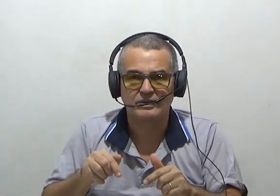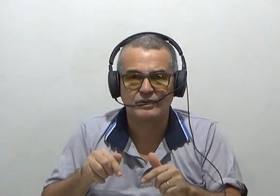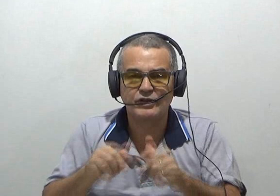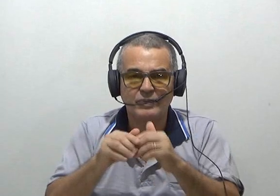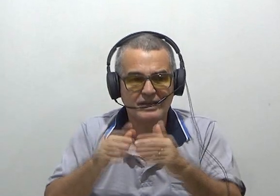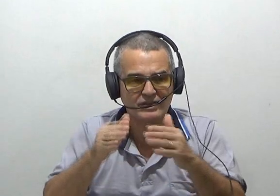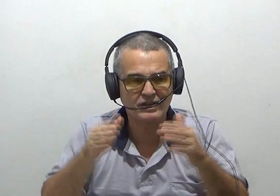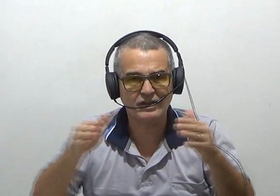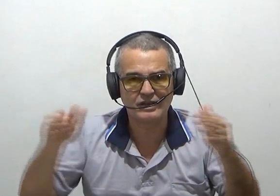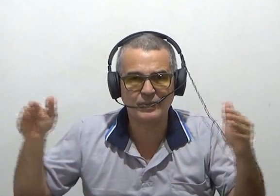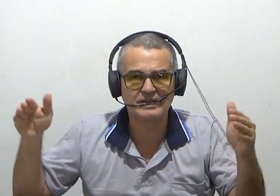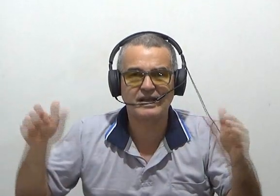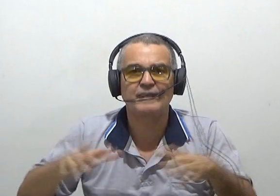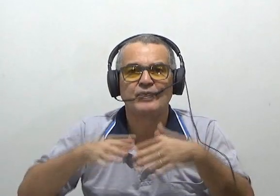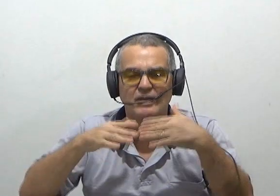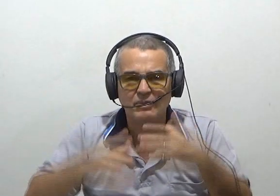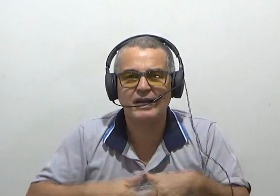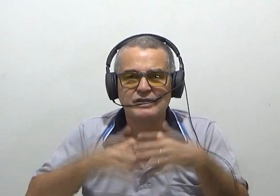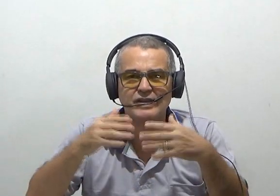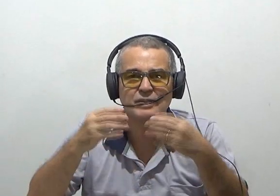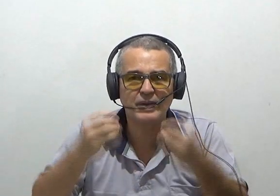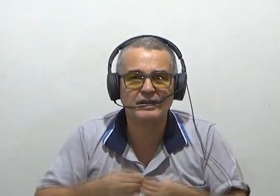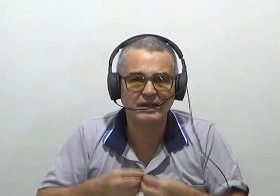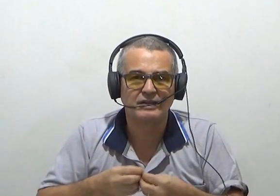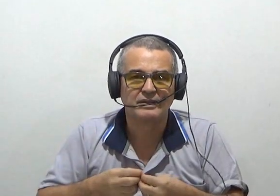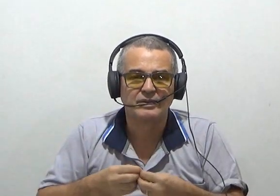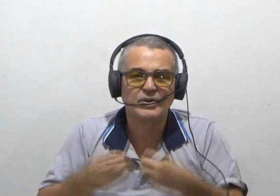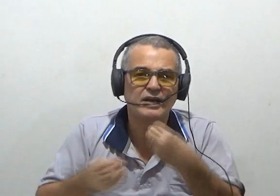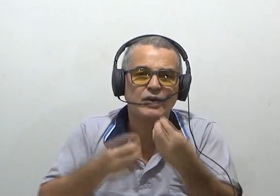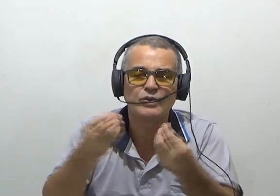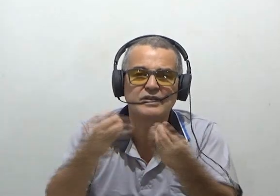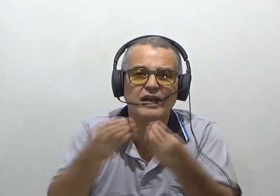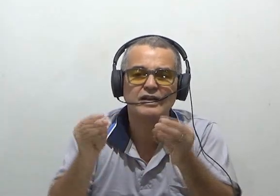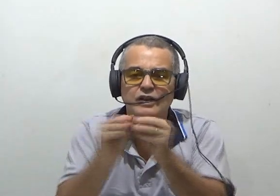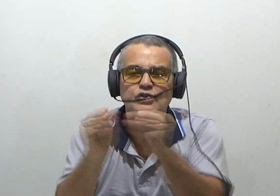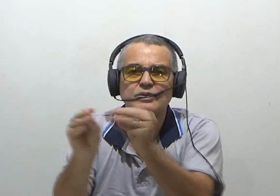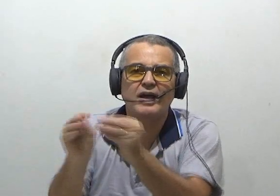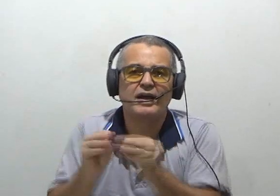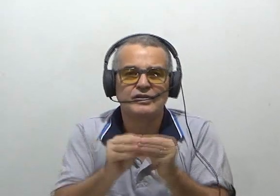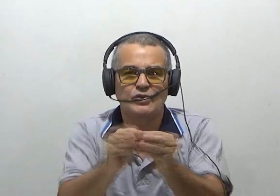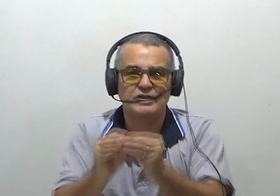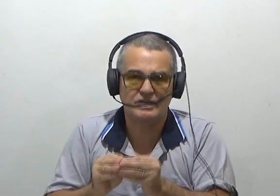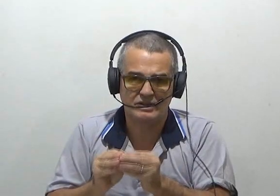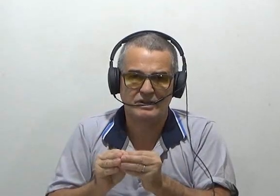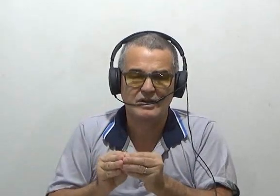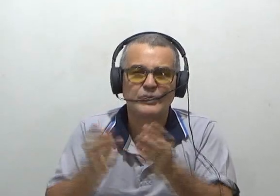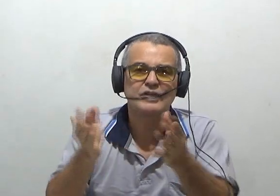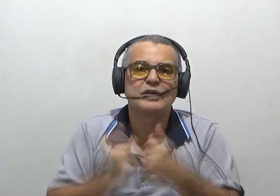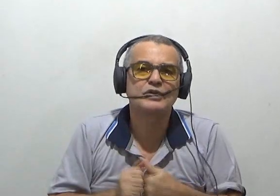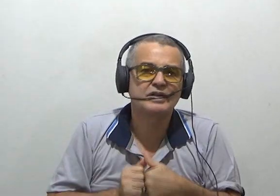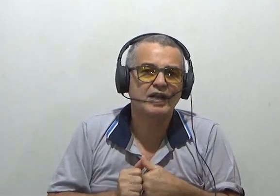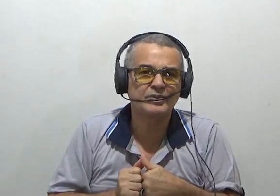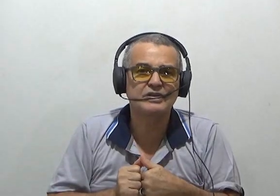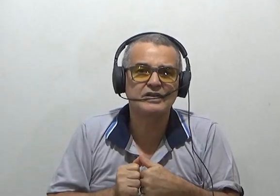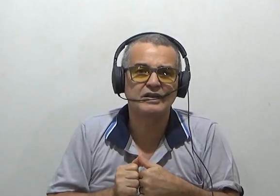não. Quanto mais a gente espaçar, mais vai se perder, porque não consegue juntar as coisas. Por isso